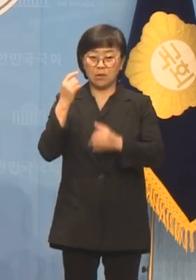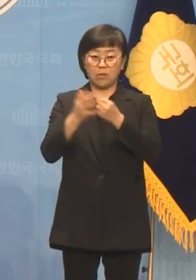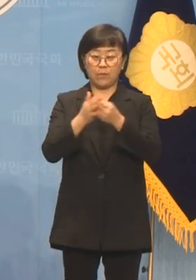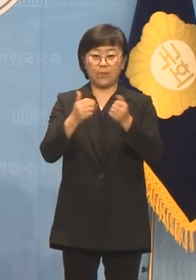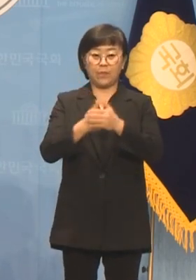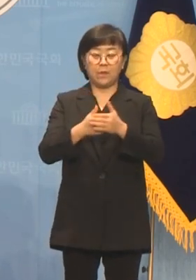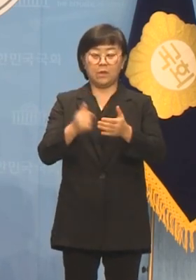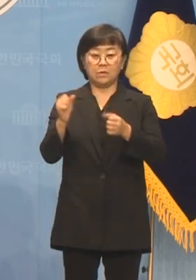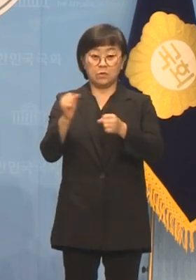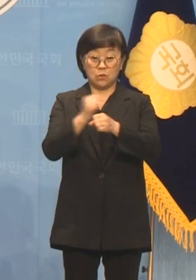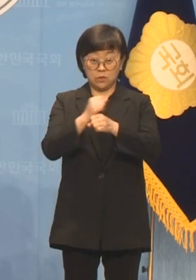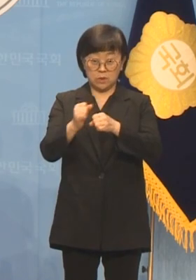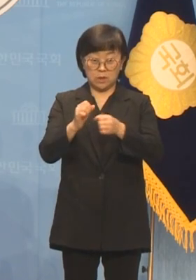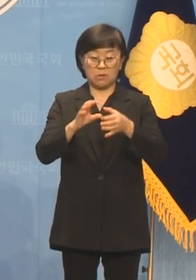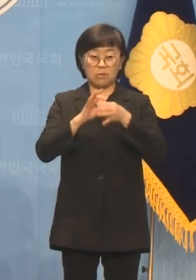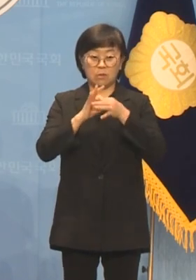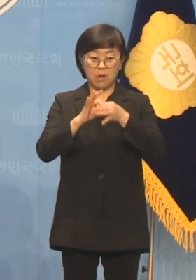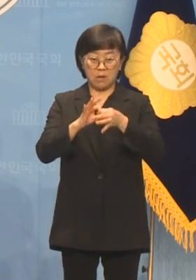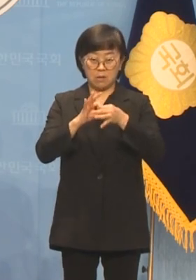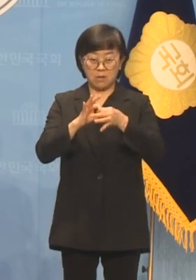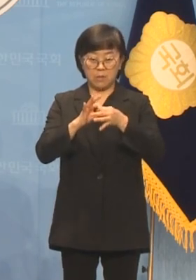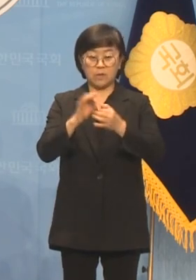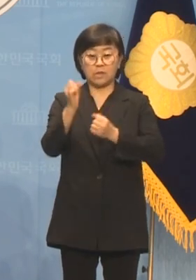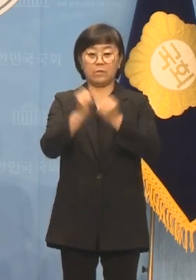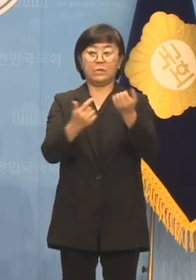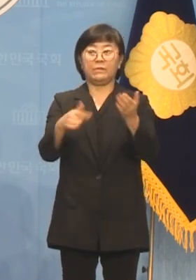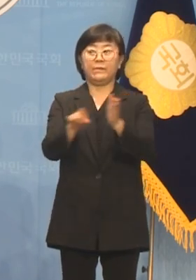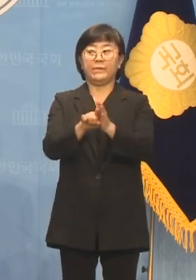함께 기자회견을 하기 위해서 이 자리에 섰습니다.